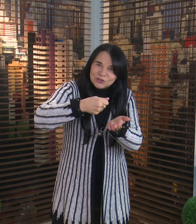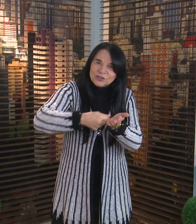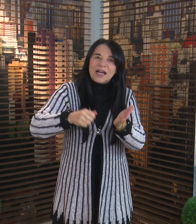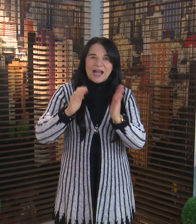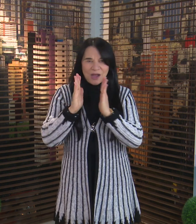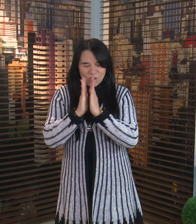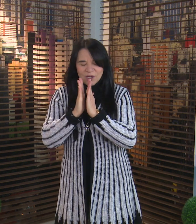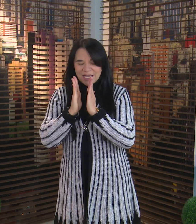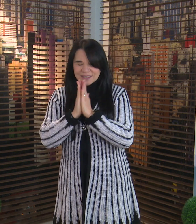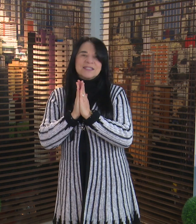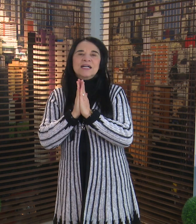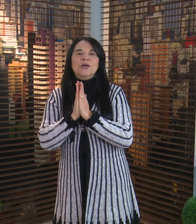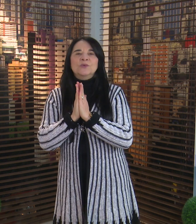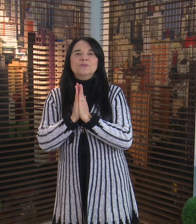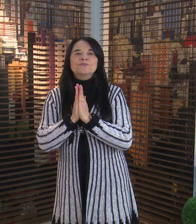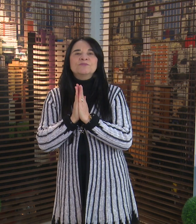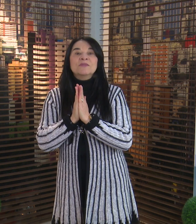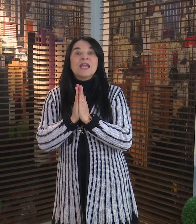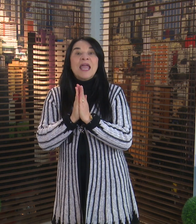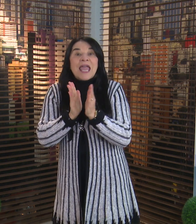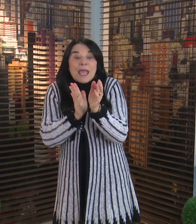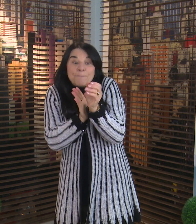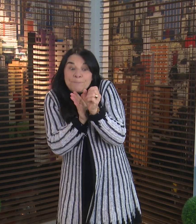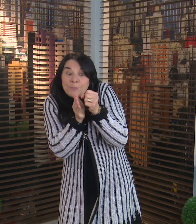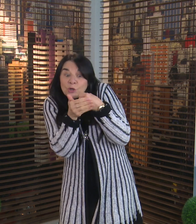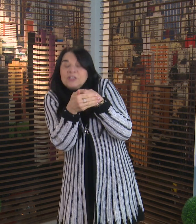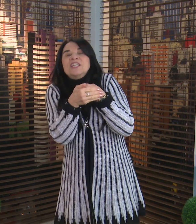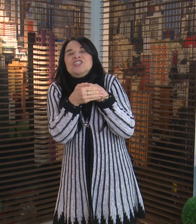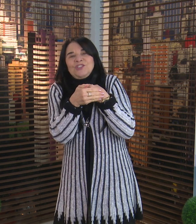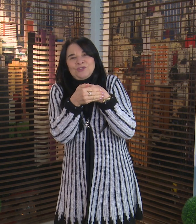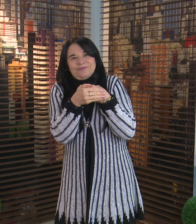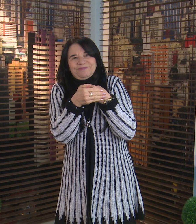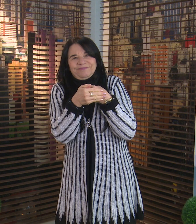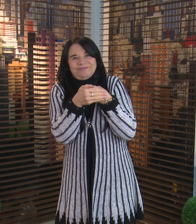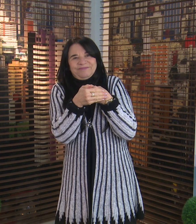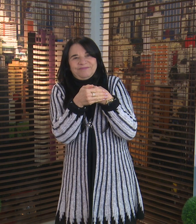dedicado à oração é protegido